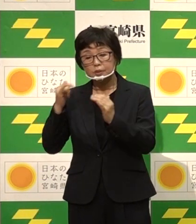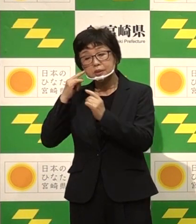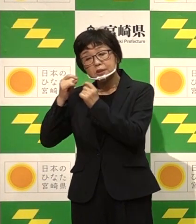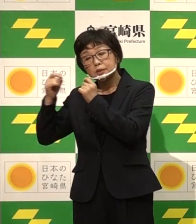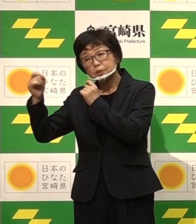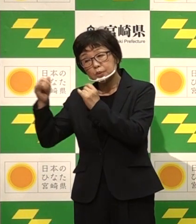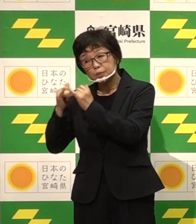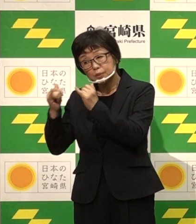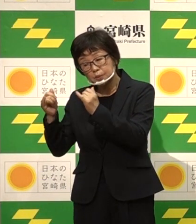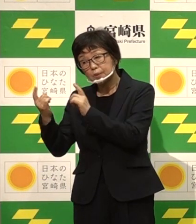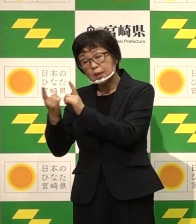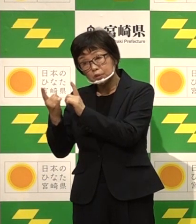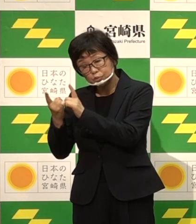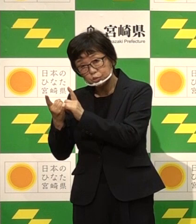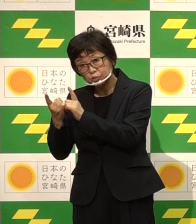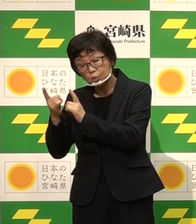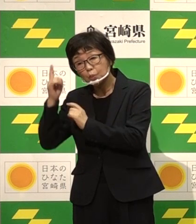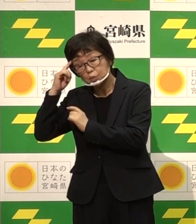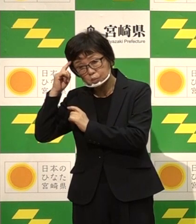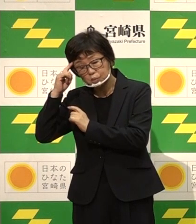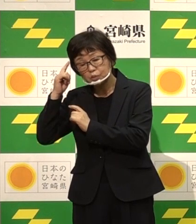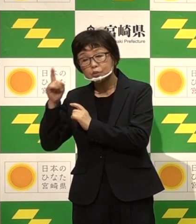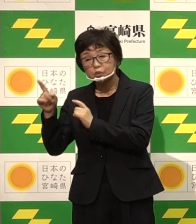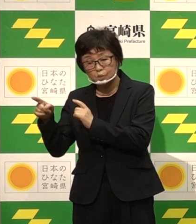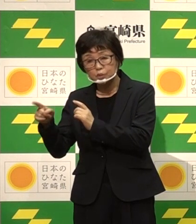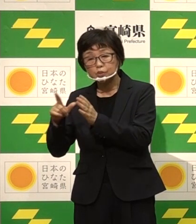と会う機会もあると思いますので、